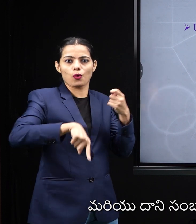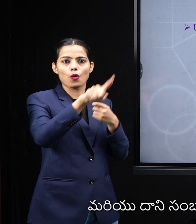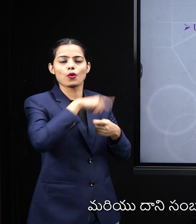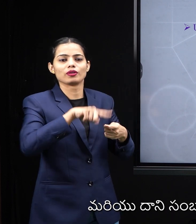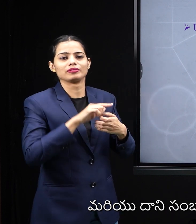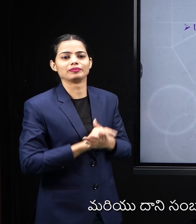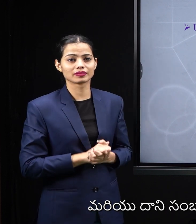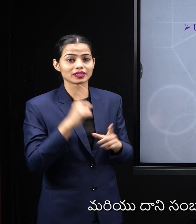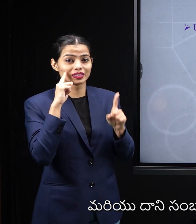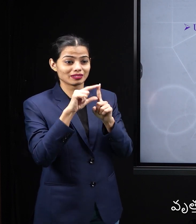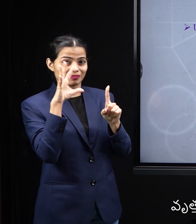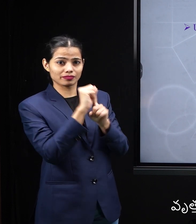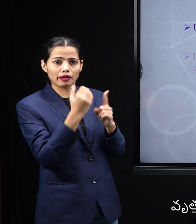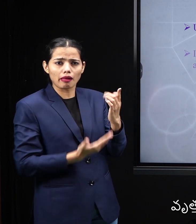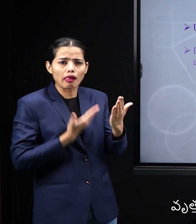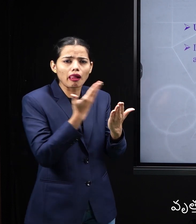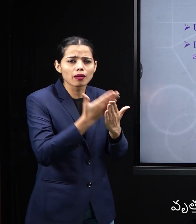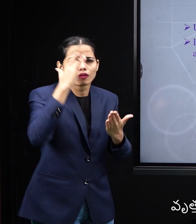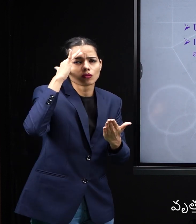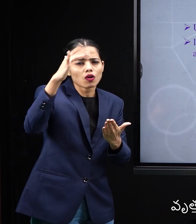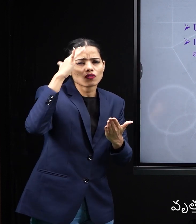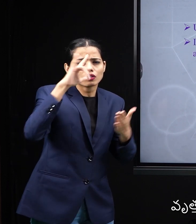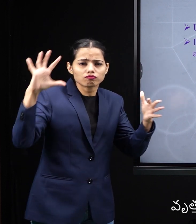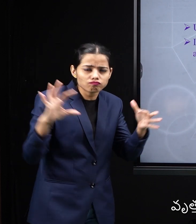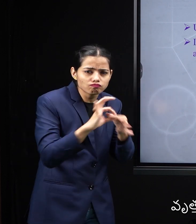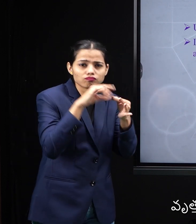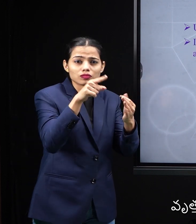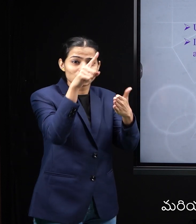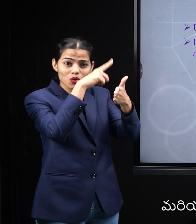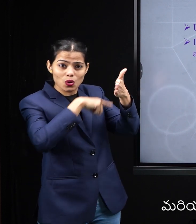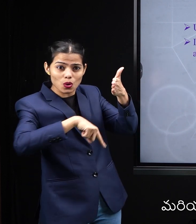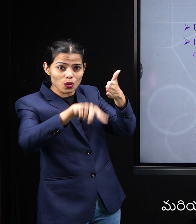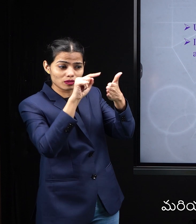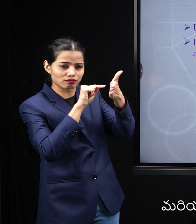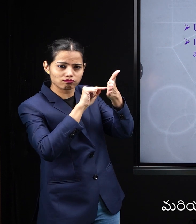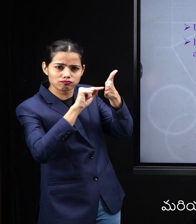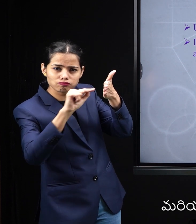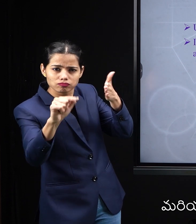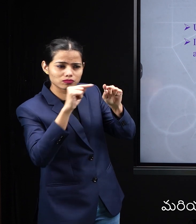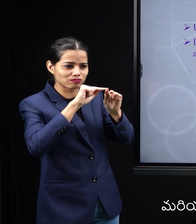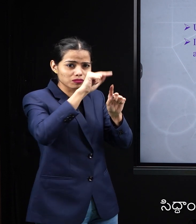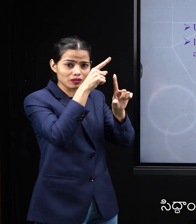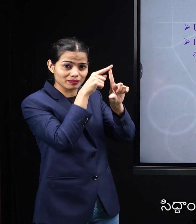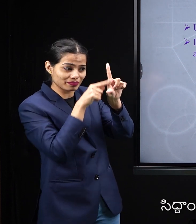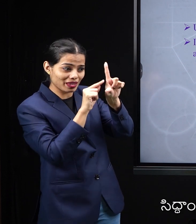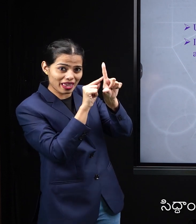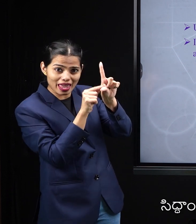చేసుకోగలరు. వృత్తంలోని తీగలు, టాంజెంట్లు మరియు కోణాలకు సంబంధించిన సిద్ధాంతాలను